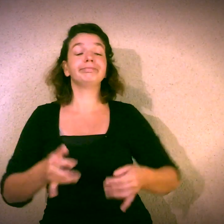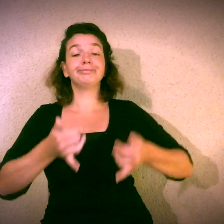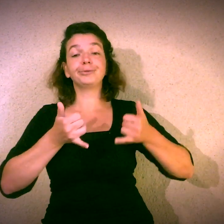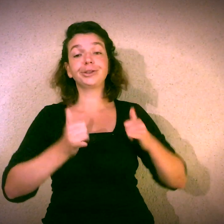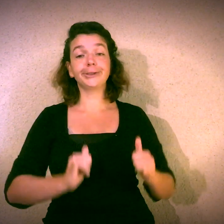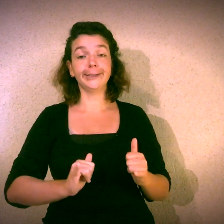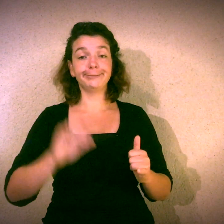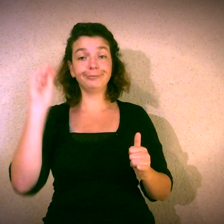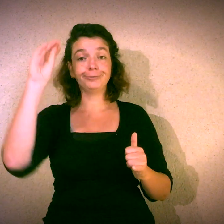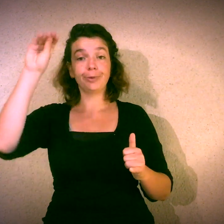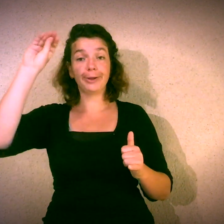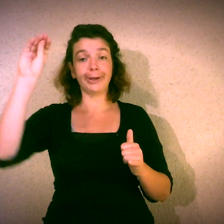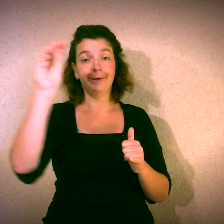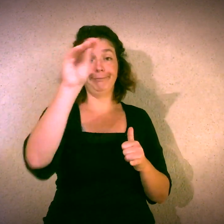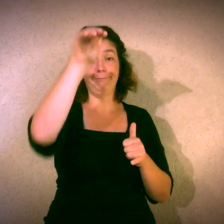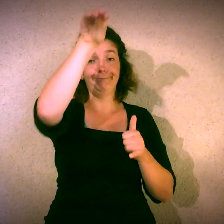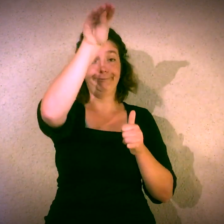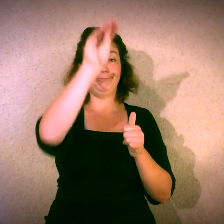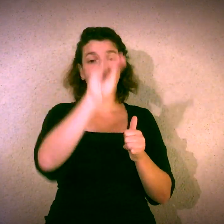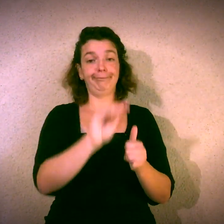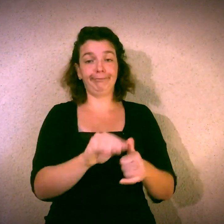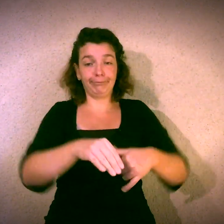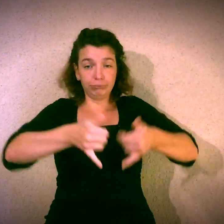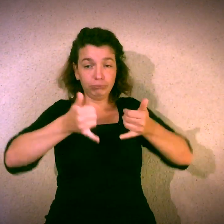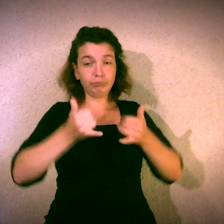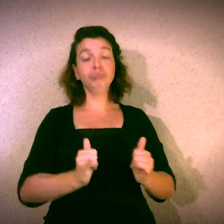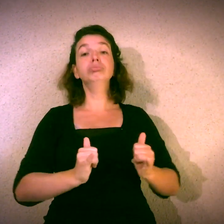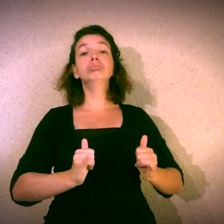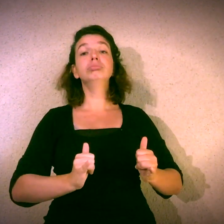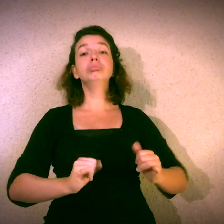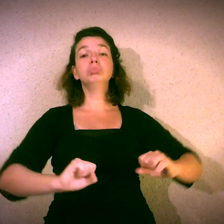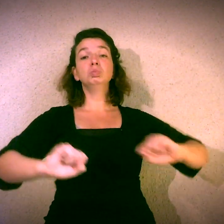et il s'installa sur le siège, bien décidé à n'en plus bouger.